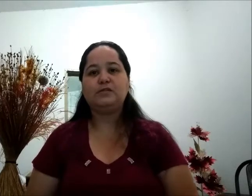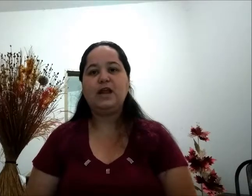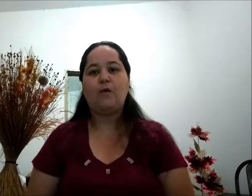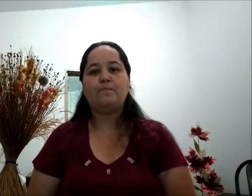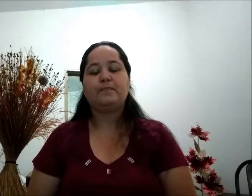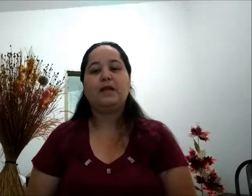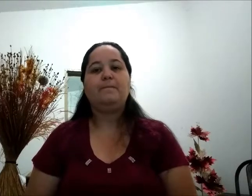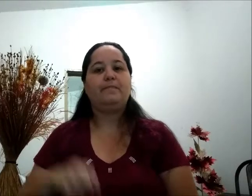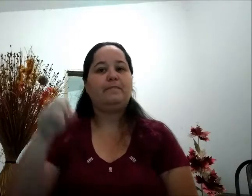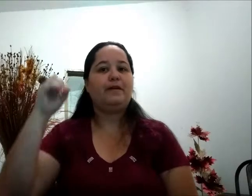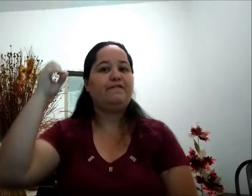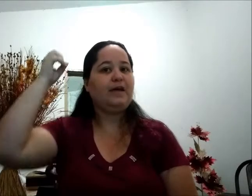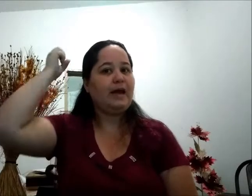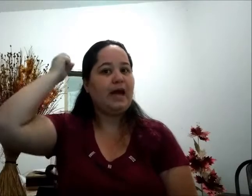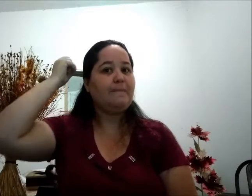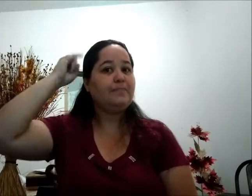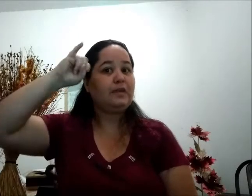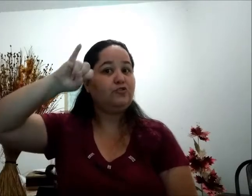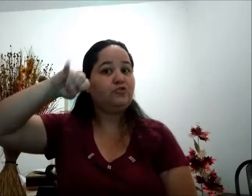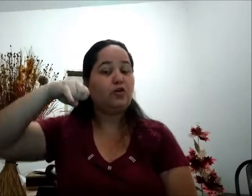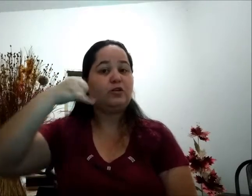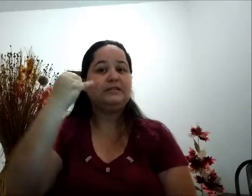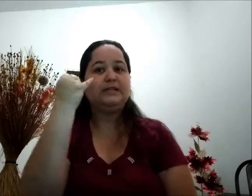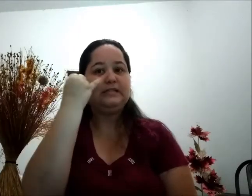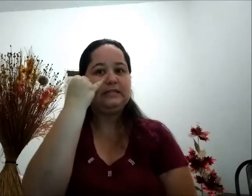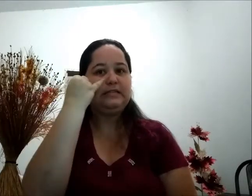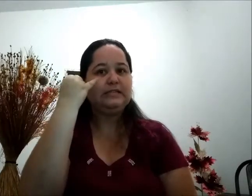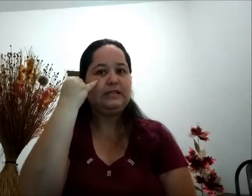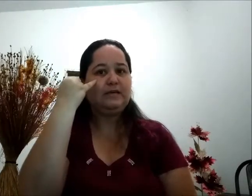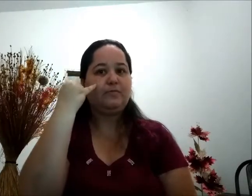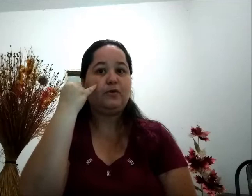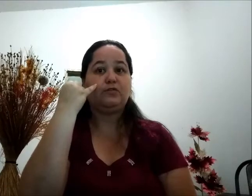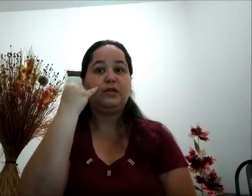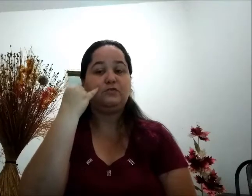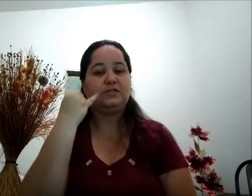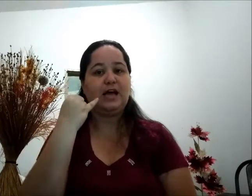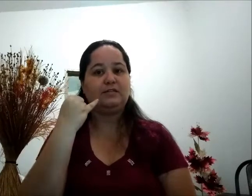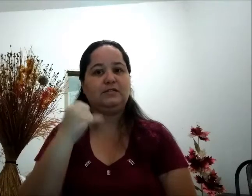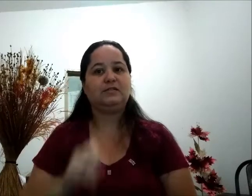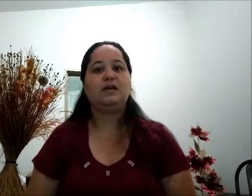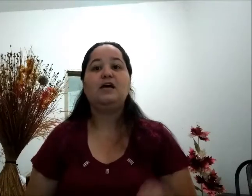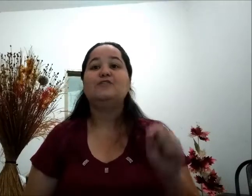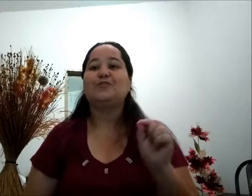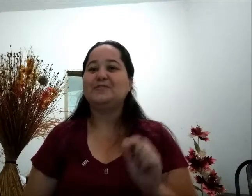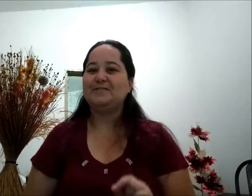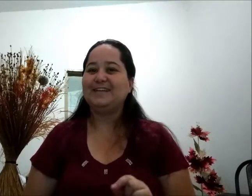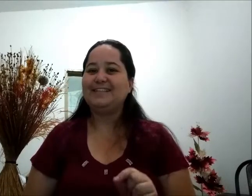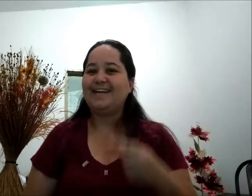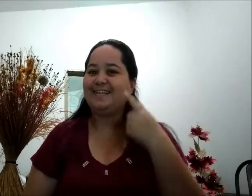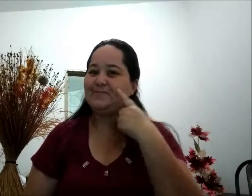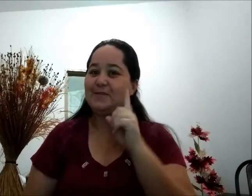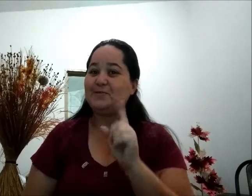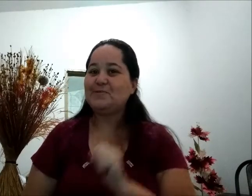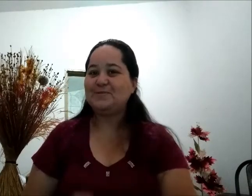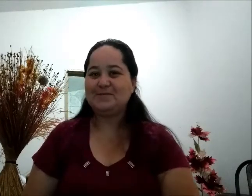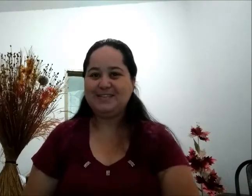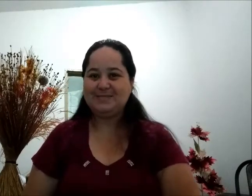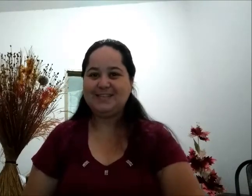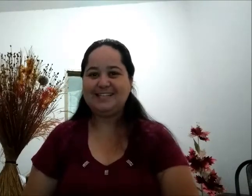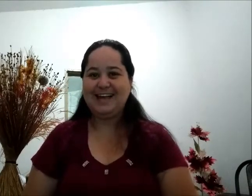sinal, para ficar J e assim, porque eu tenho sardas. Só que tem um detalhe, eu não gosto das minhas